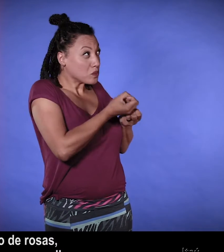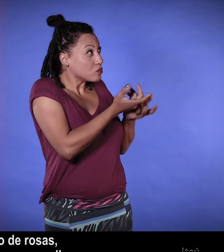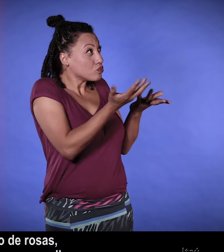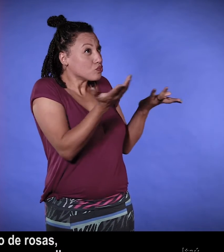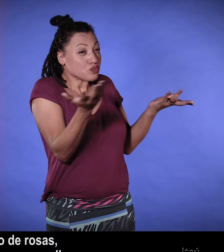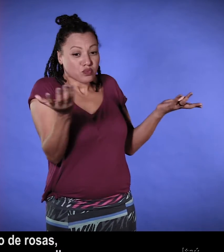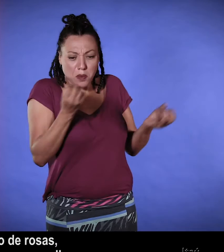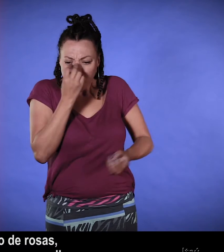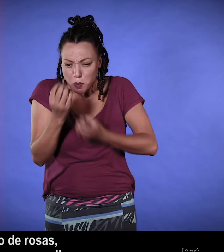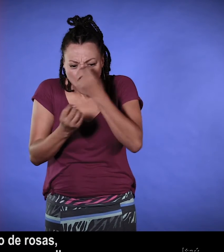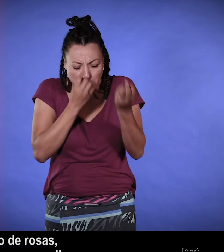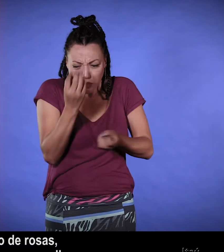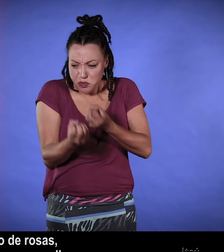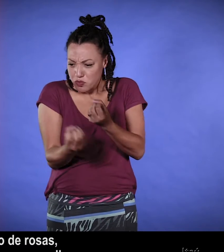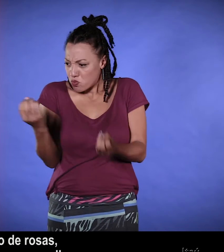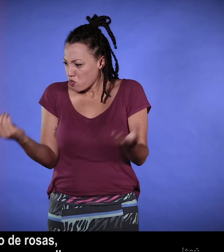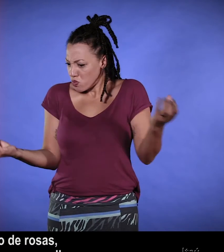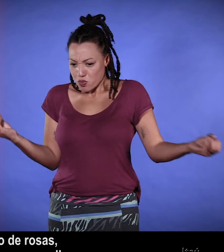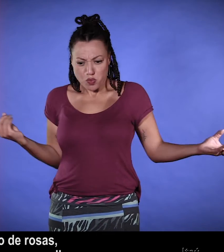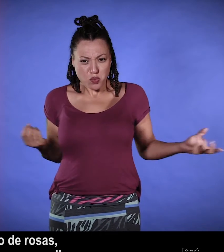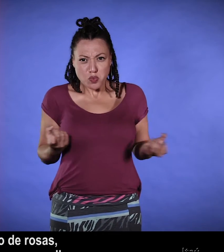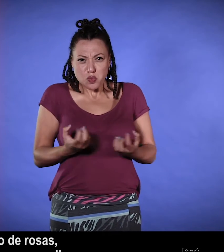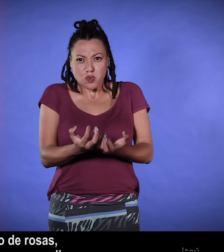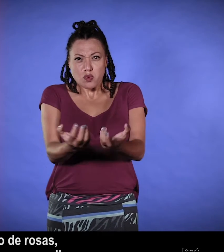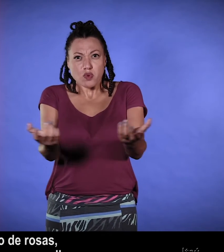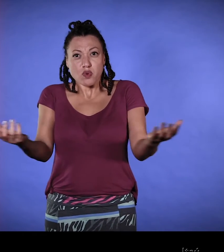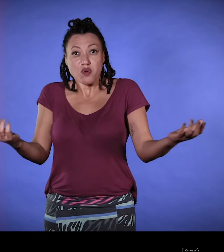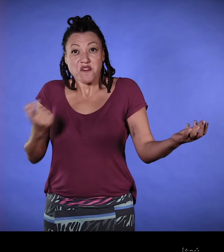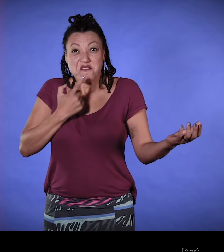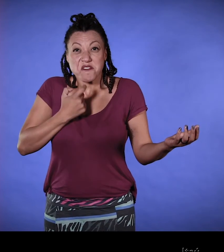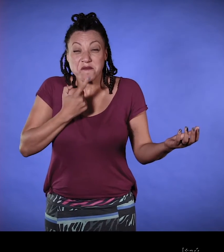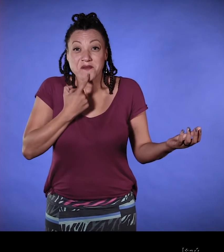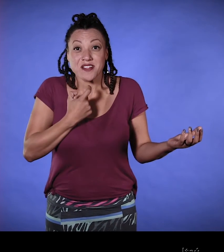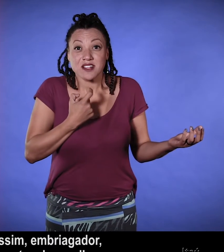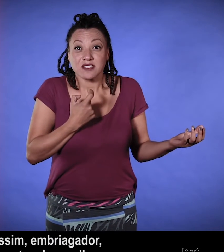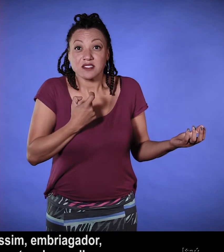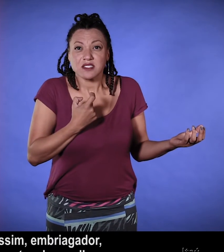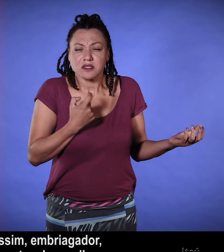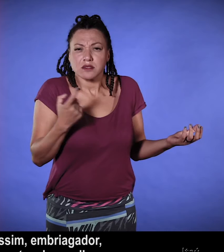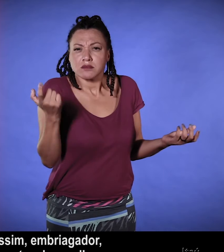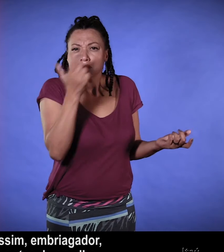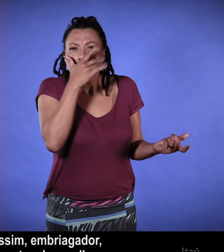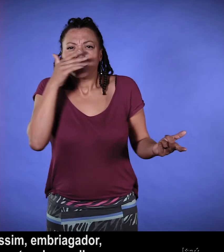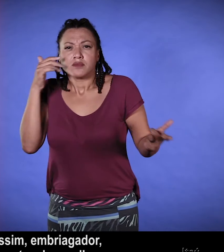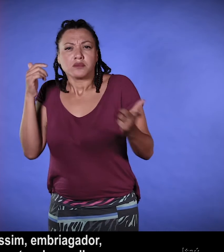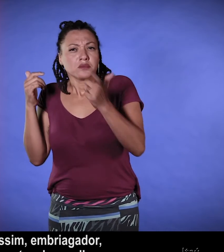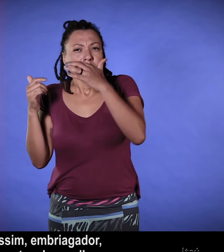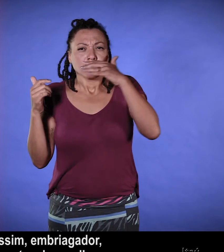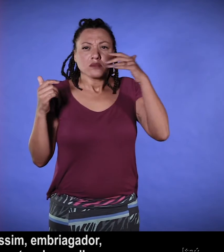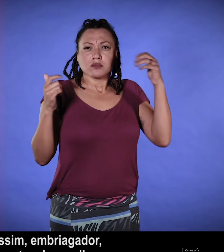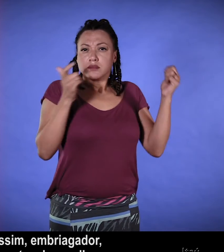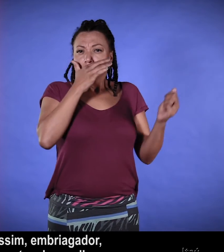de rosas, mas cheio de rosas vermelhas, com um perfume